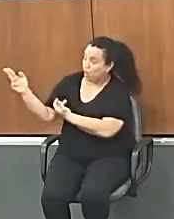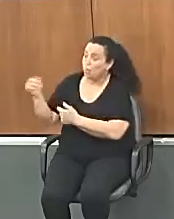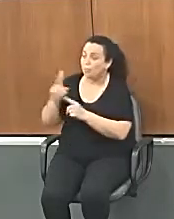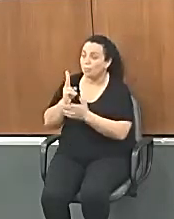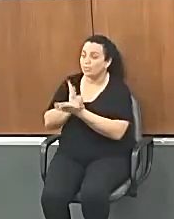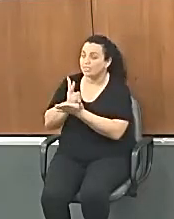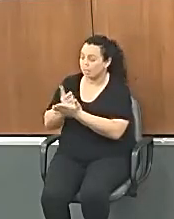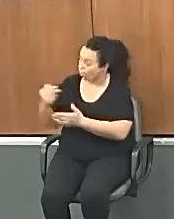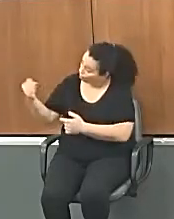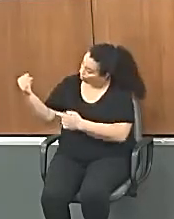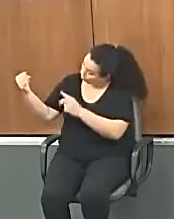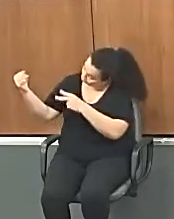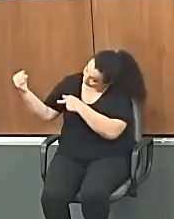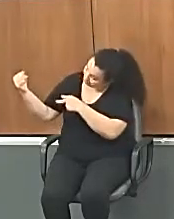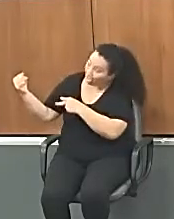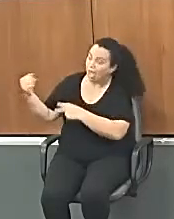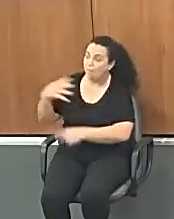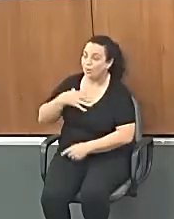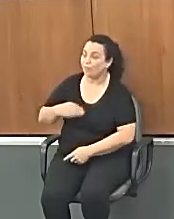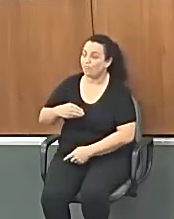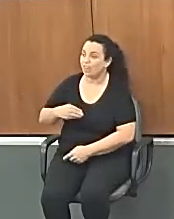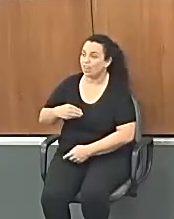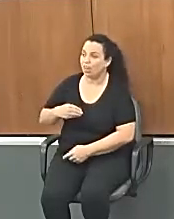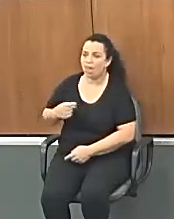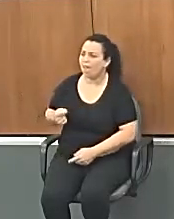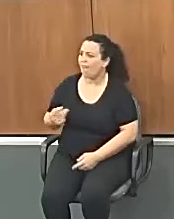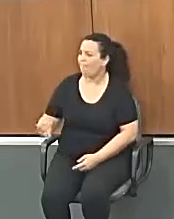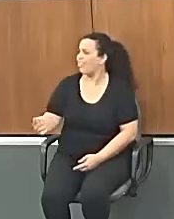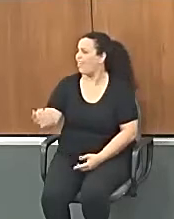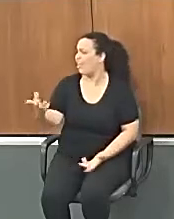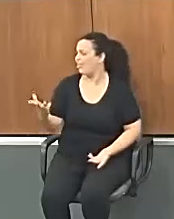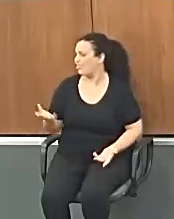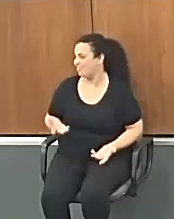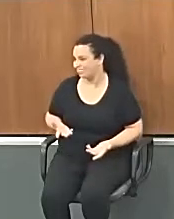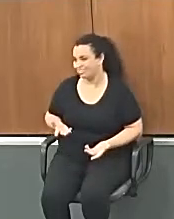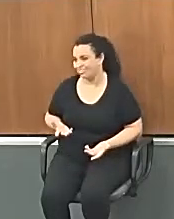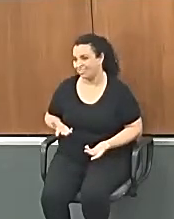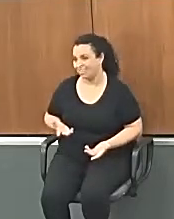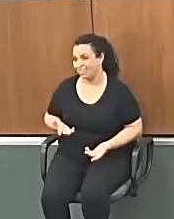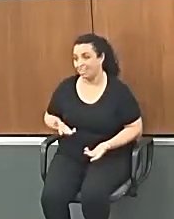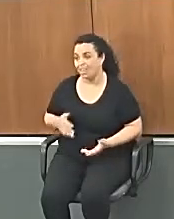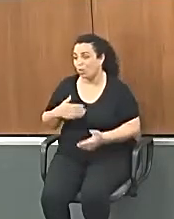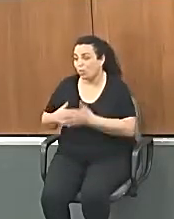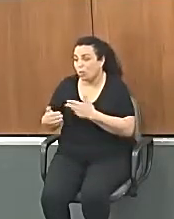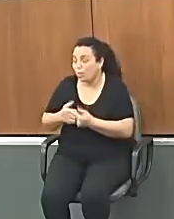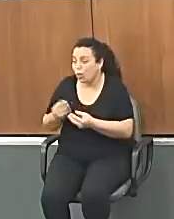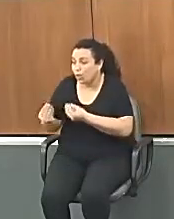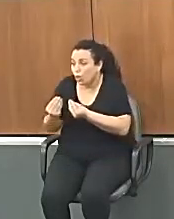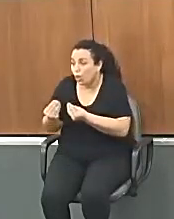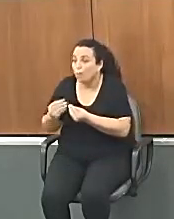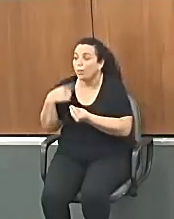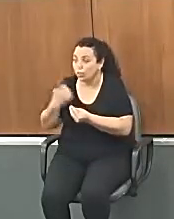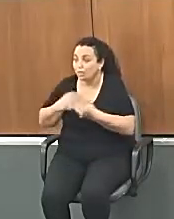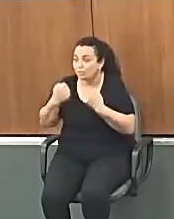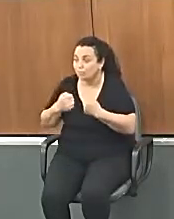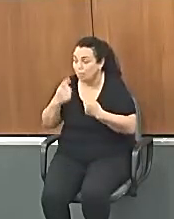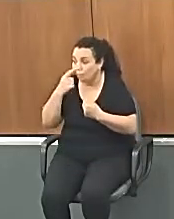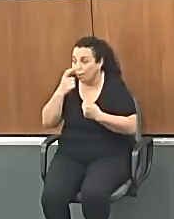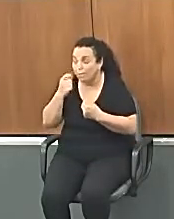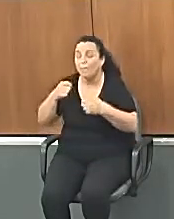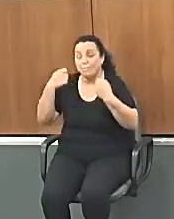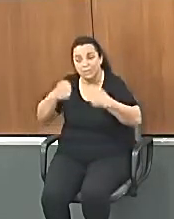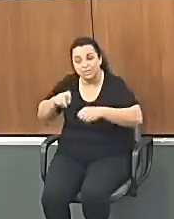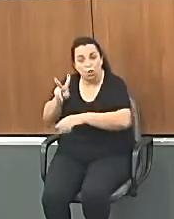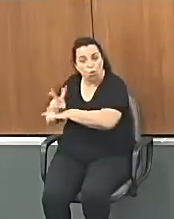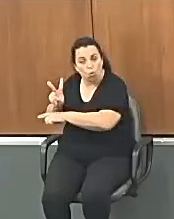olho aqui para lembrar que filha pra sempre seja como for a gente tem que cuidar desse filho né então é